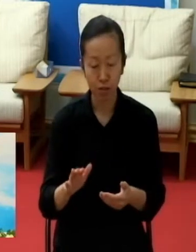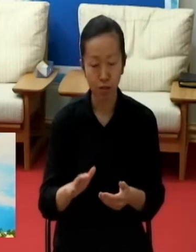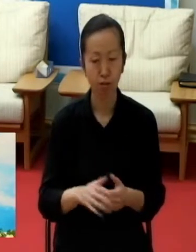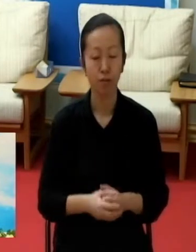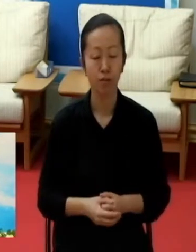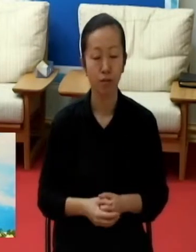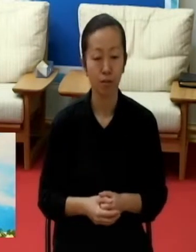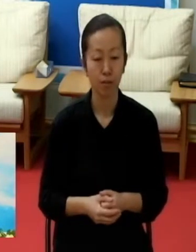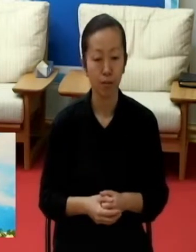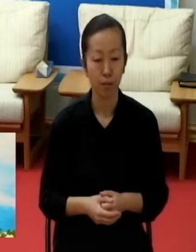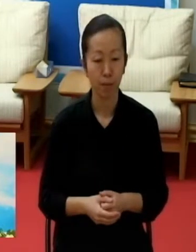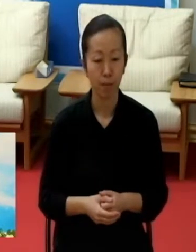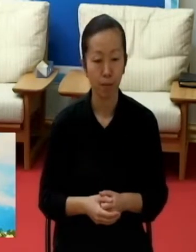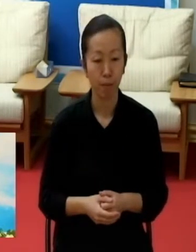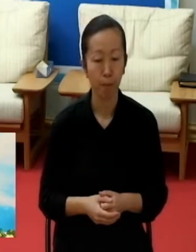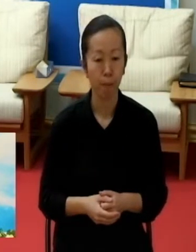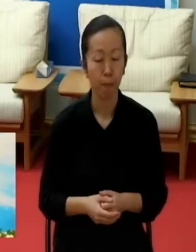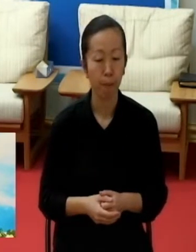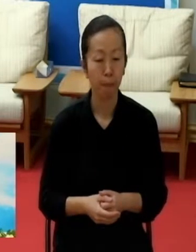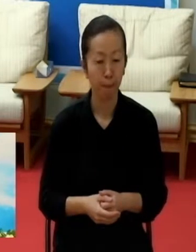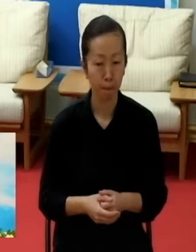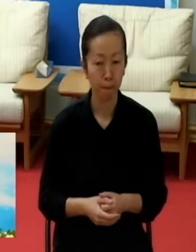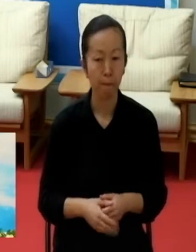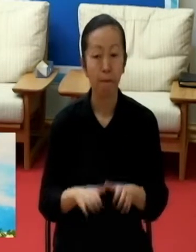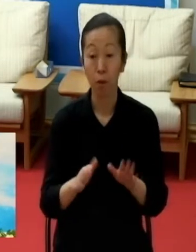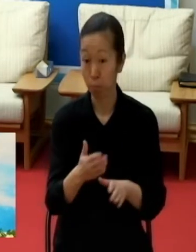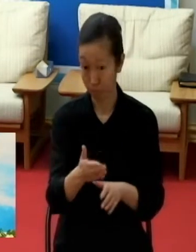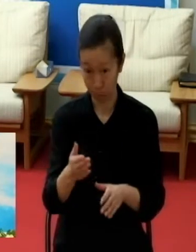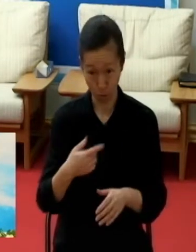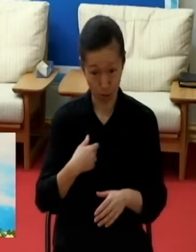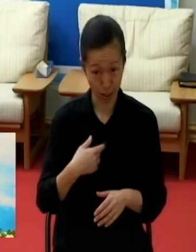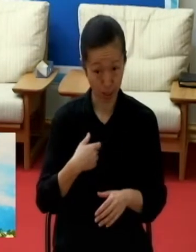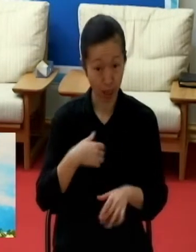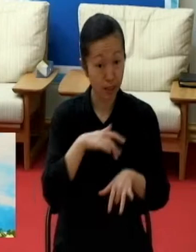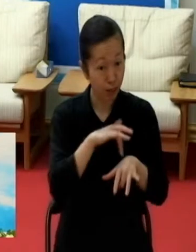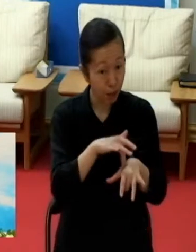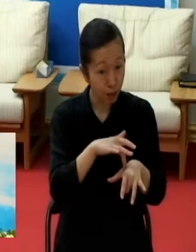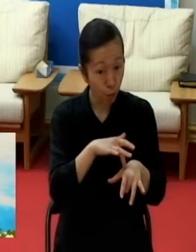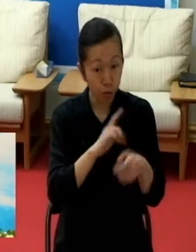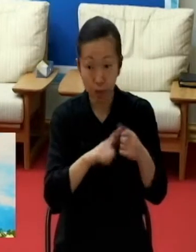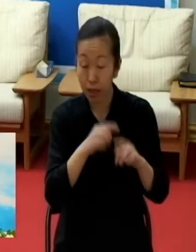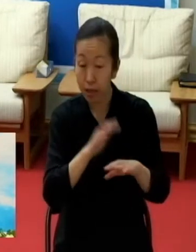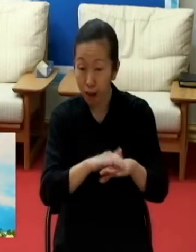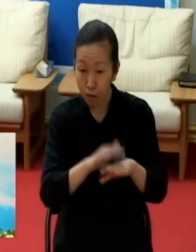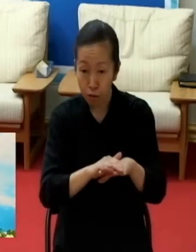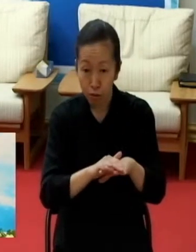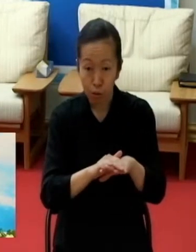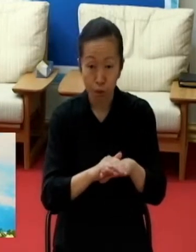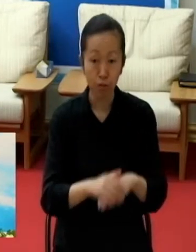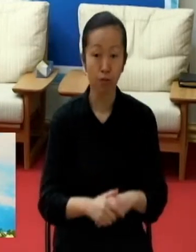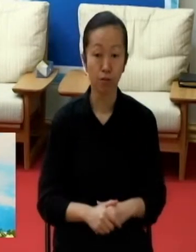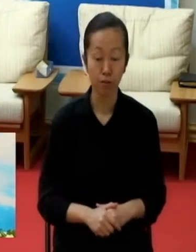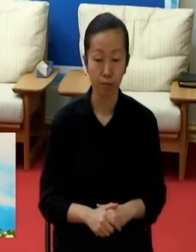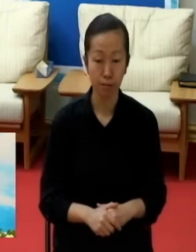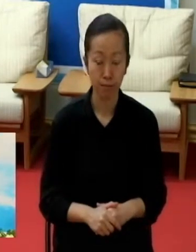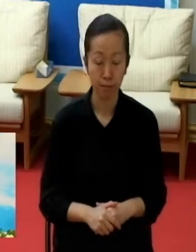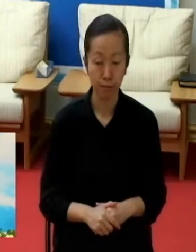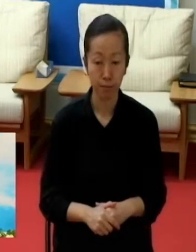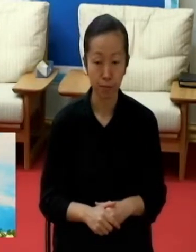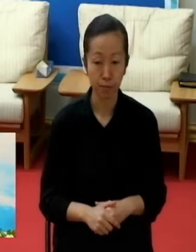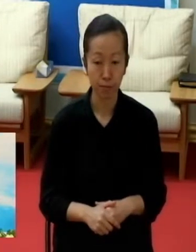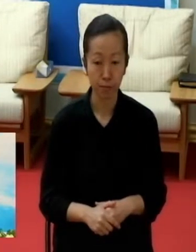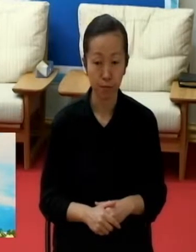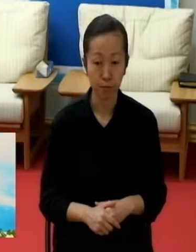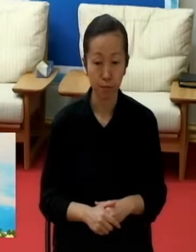저와 여러분들이 이 사단의 전략, 今日皆さんと私がサタンの戦略、 예수 그리스도의 완전